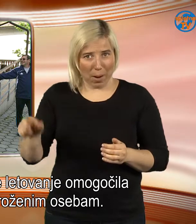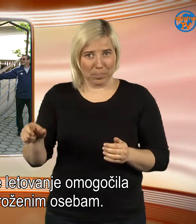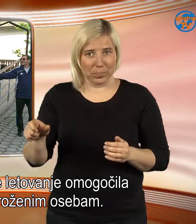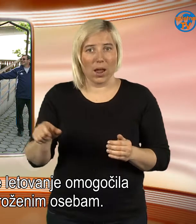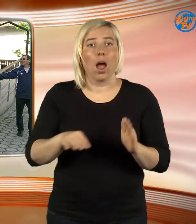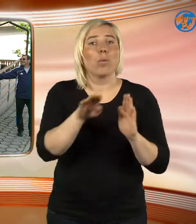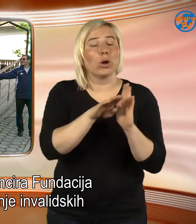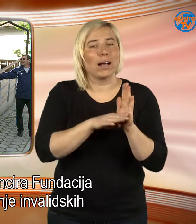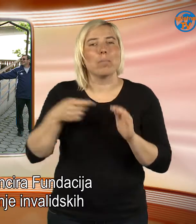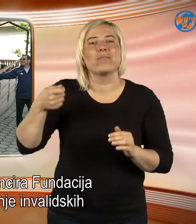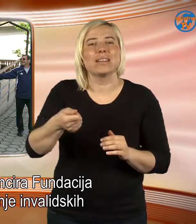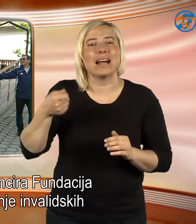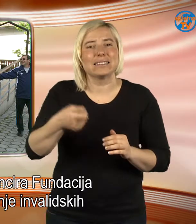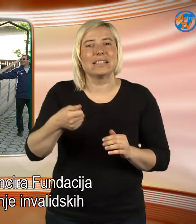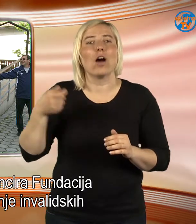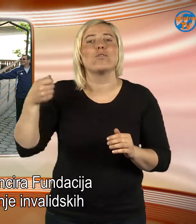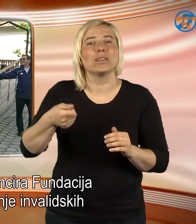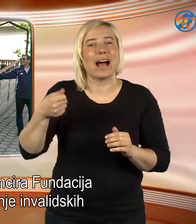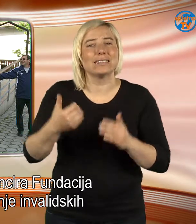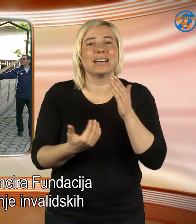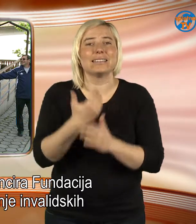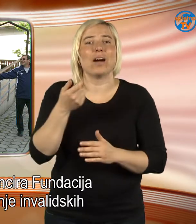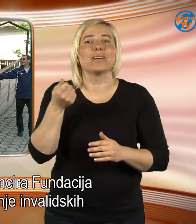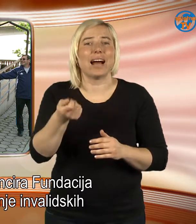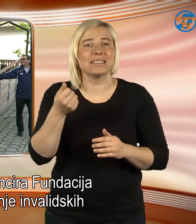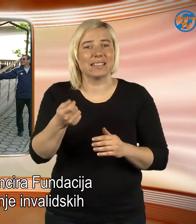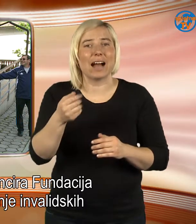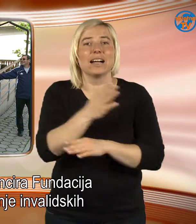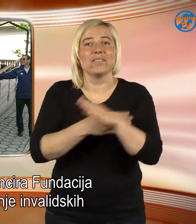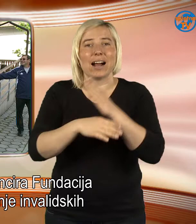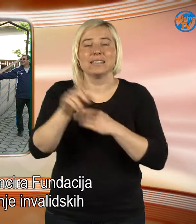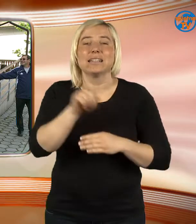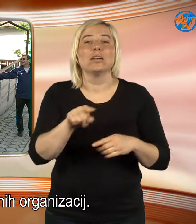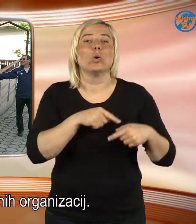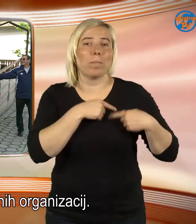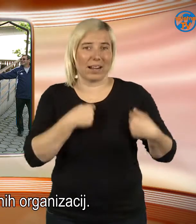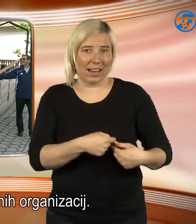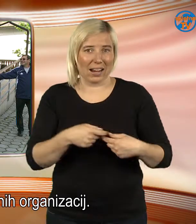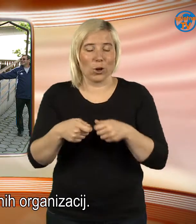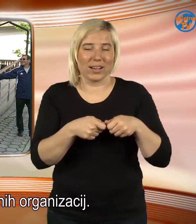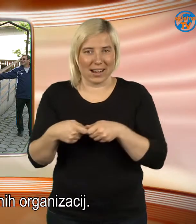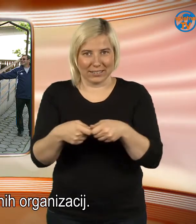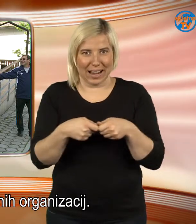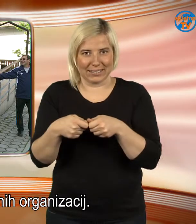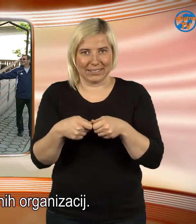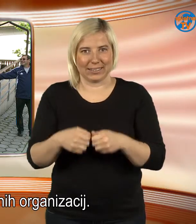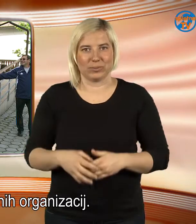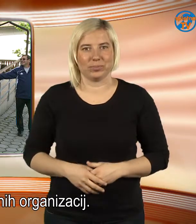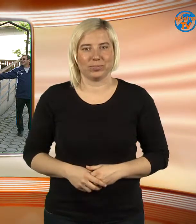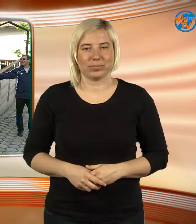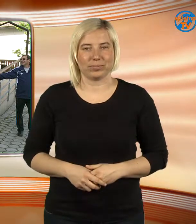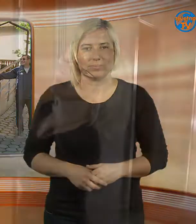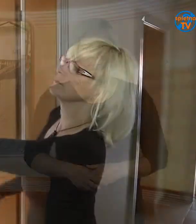osebam. Program financira Fundacija za financiranje invalidskih in humanitarnih